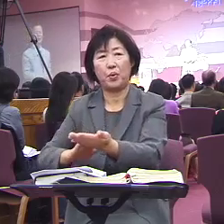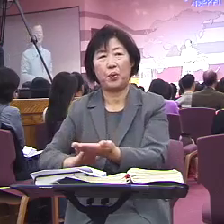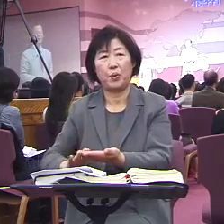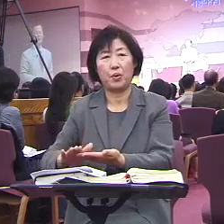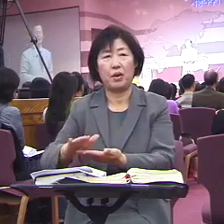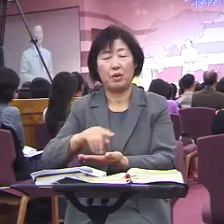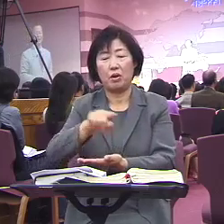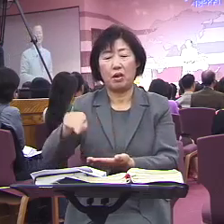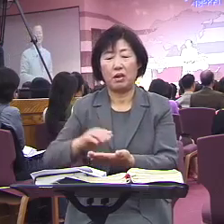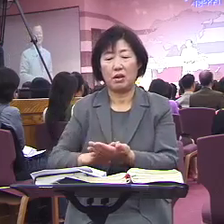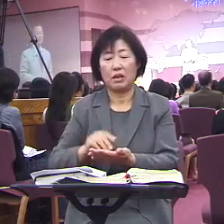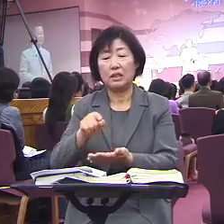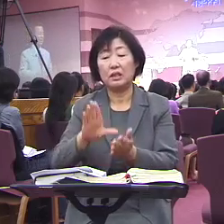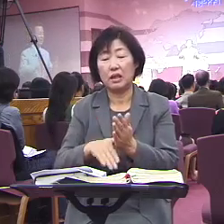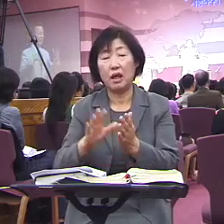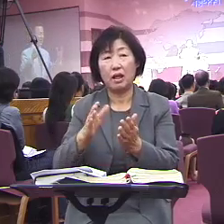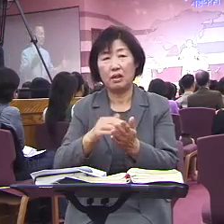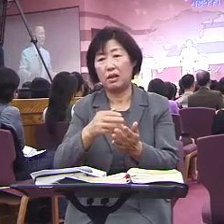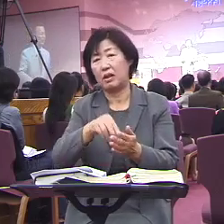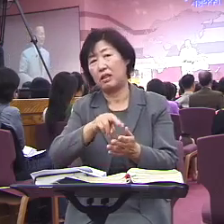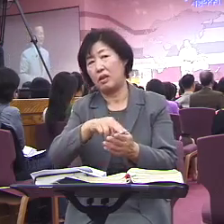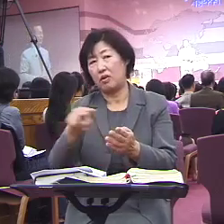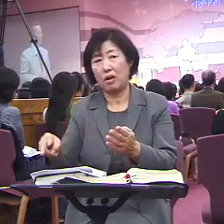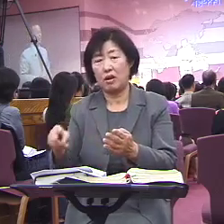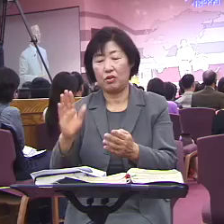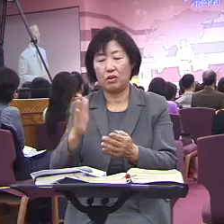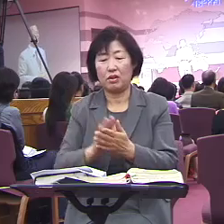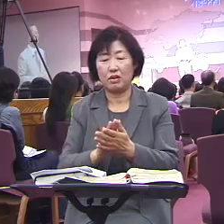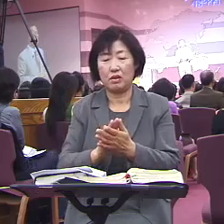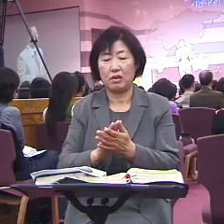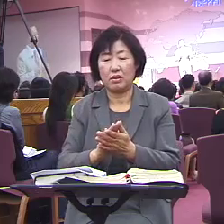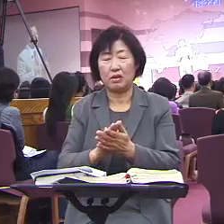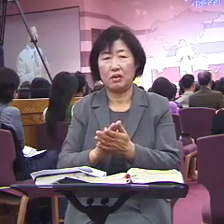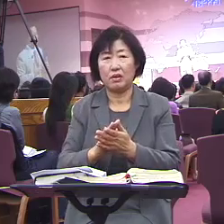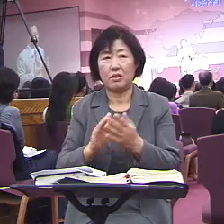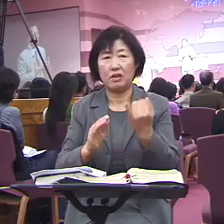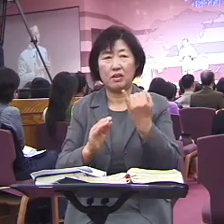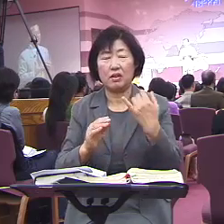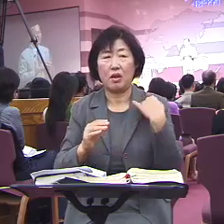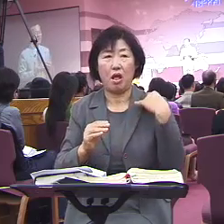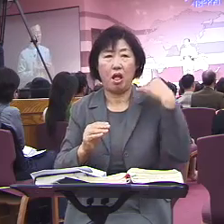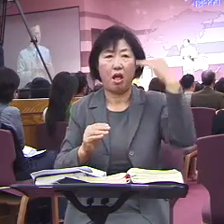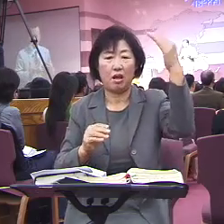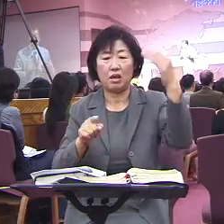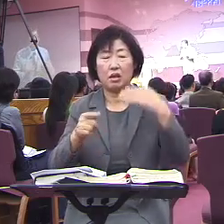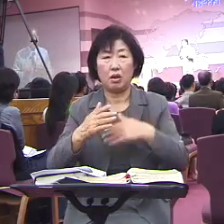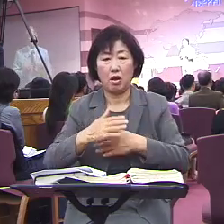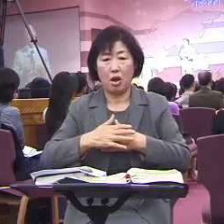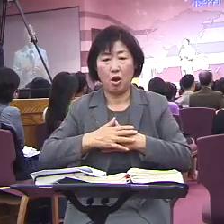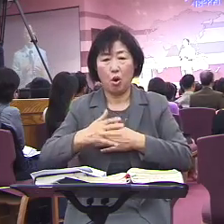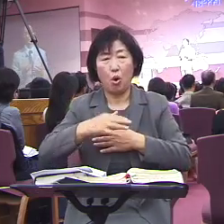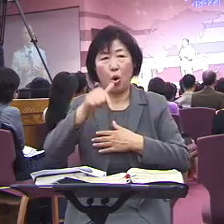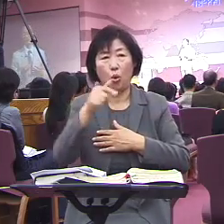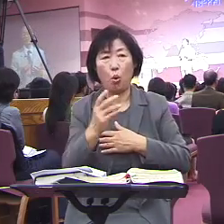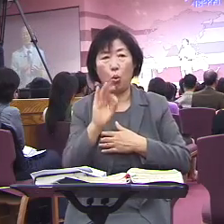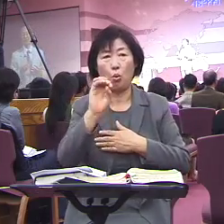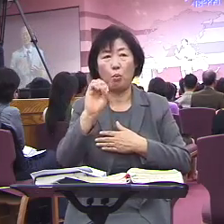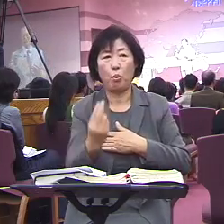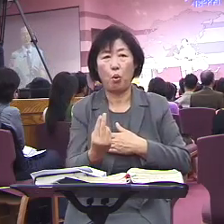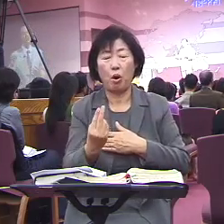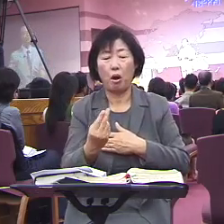나오게 된 거예요. 라비 드라나드가 나중에 성인이 되어서 이때 그 공포를 너무나 씁쓸한